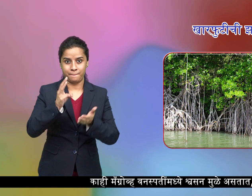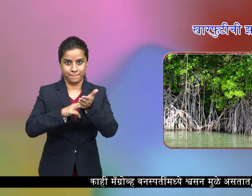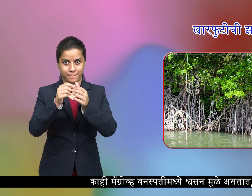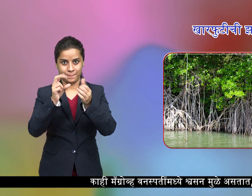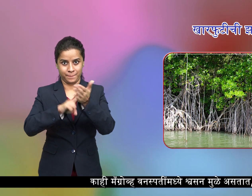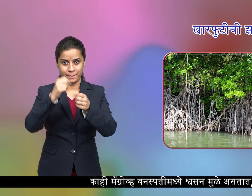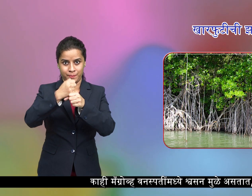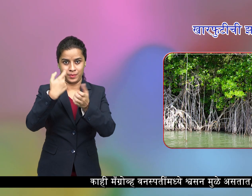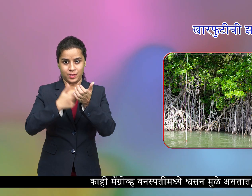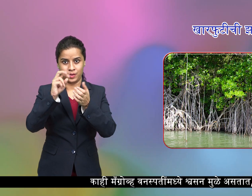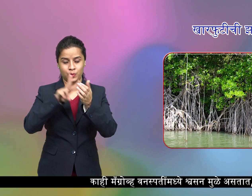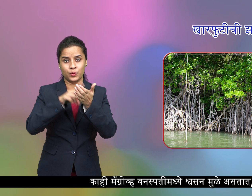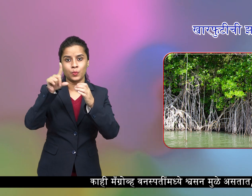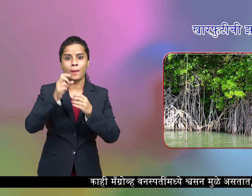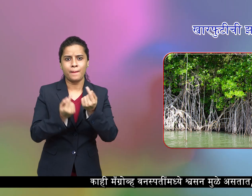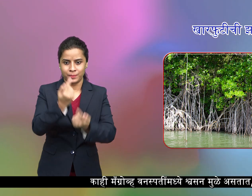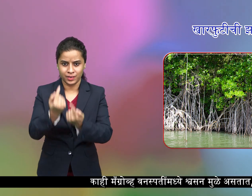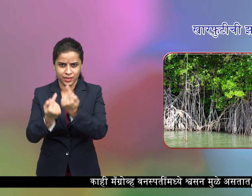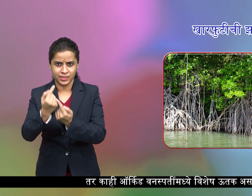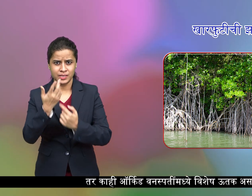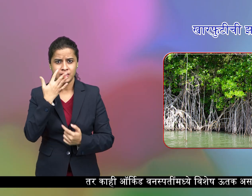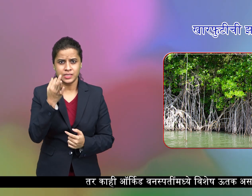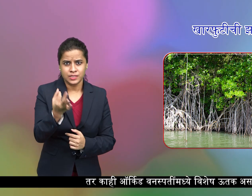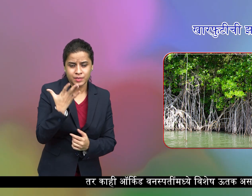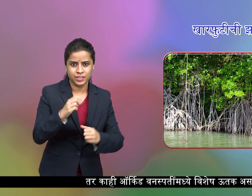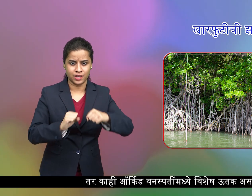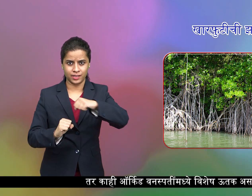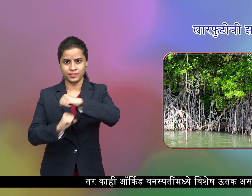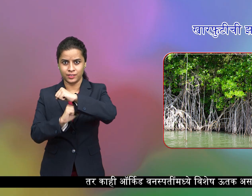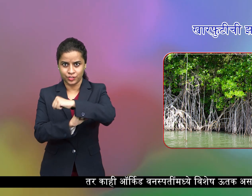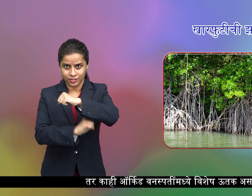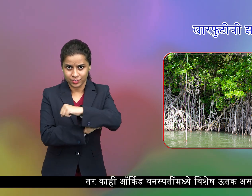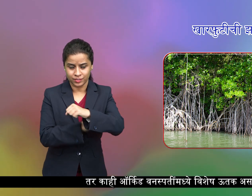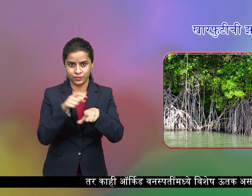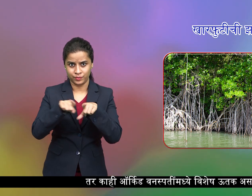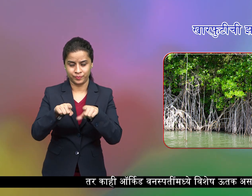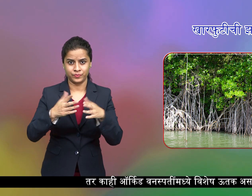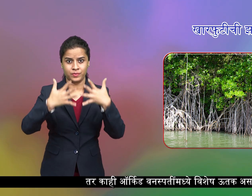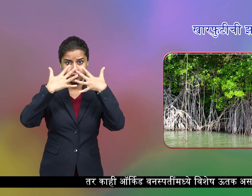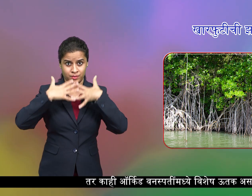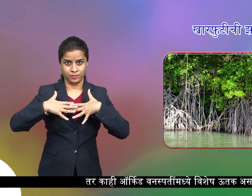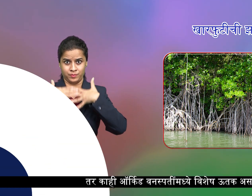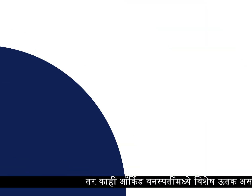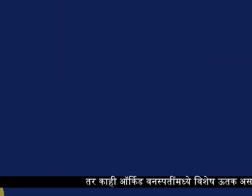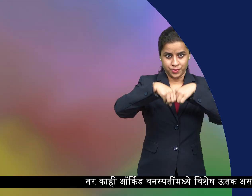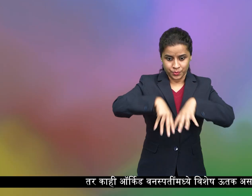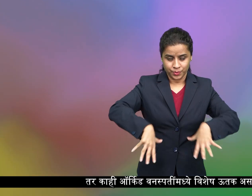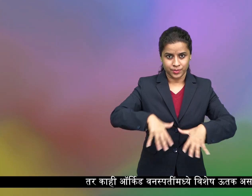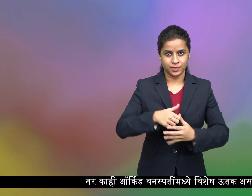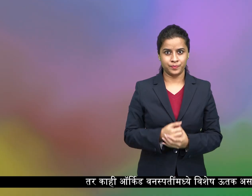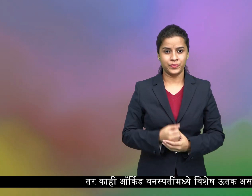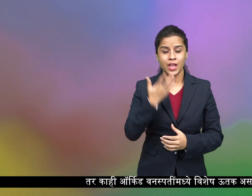काही मँग्रोव्ह वनस्पतीमध्ये श्वसन मुळे असतात, तर काही ऑर्किड वनस्पतीमध्ये विशेष ऊतक असते,